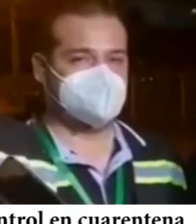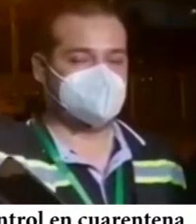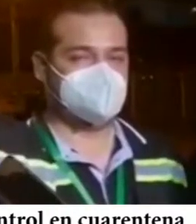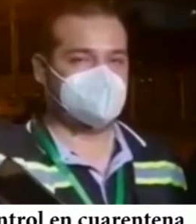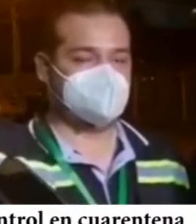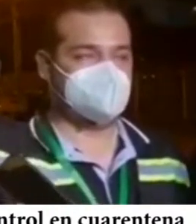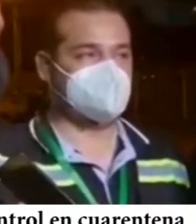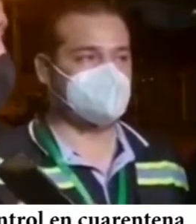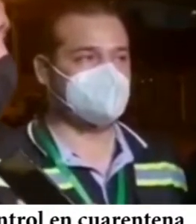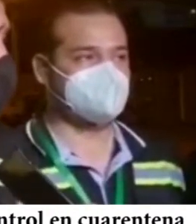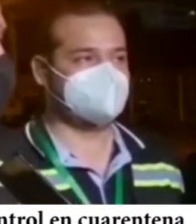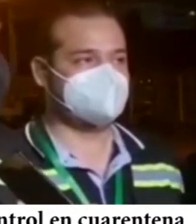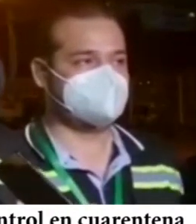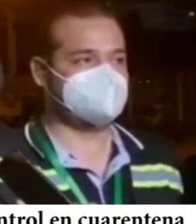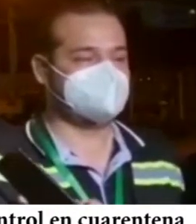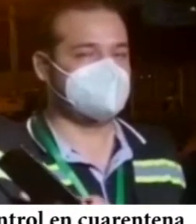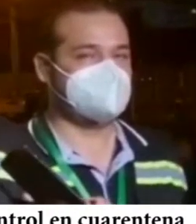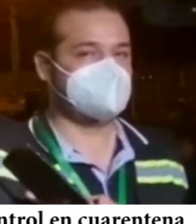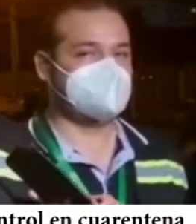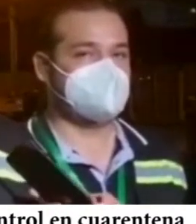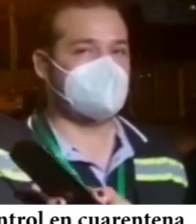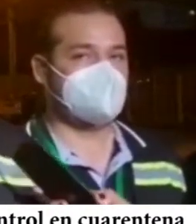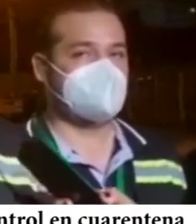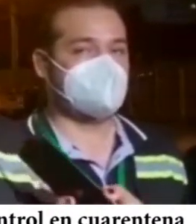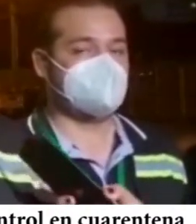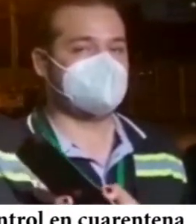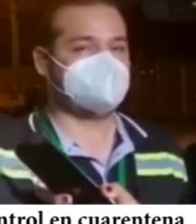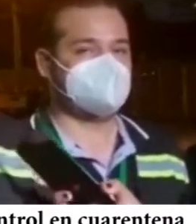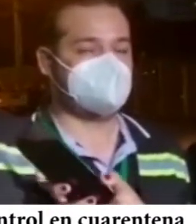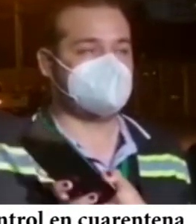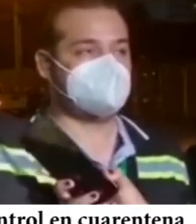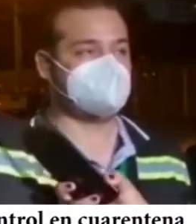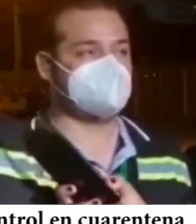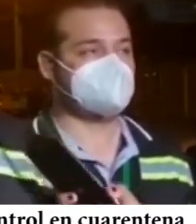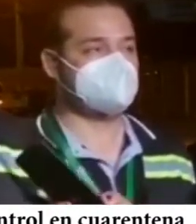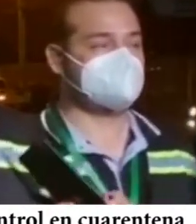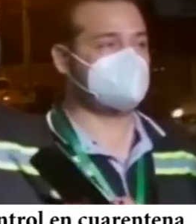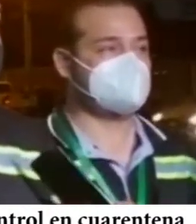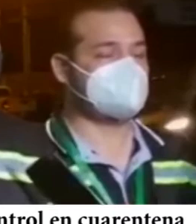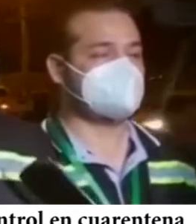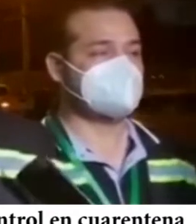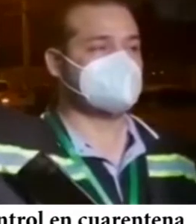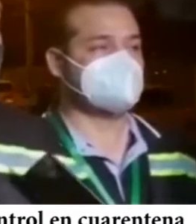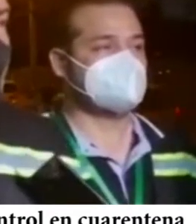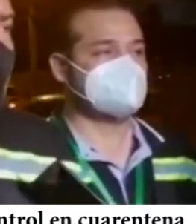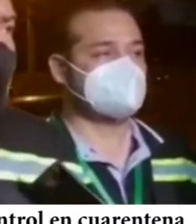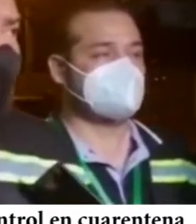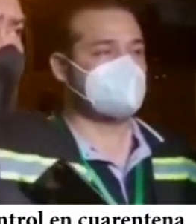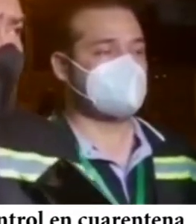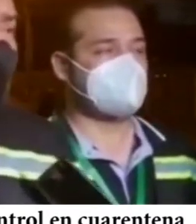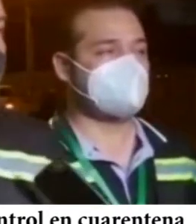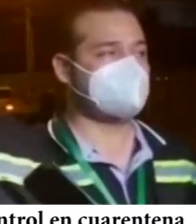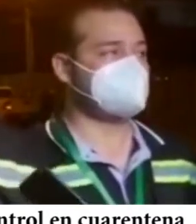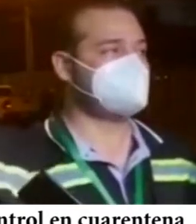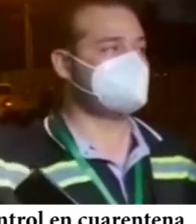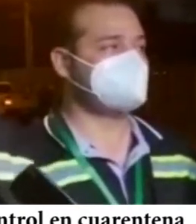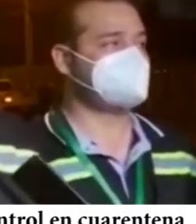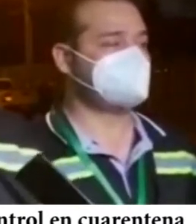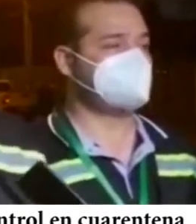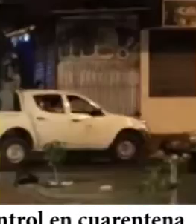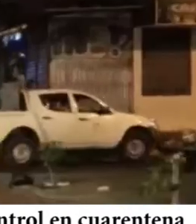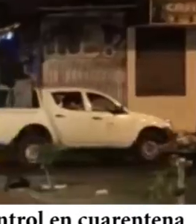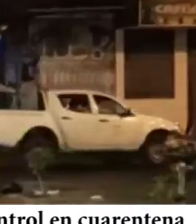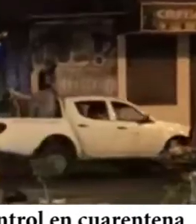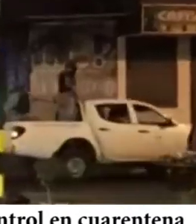Hemos realizado un patrullaje, principalmente en el centro de la ciudad. No podemos dejar de proteger al ciudadano